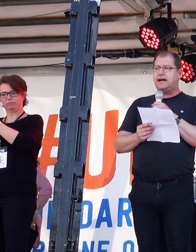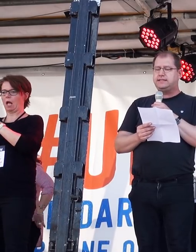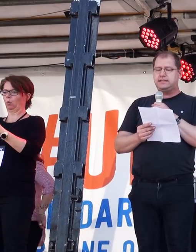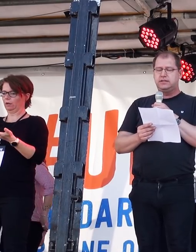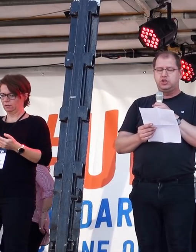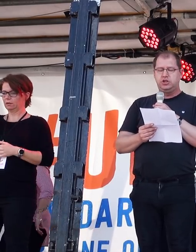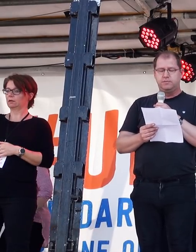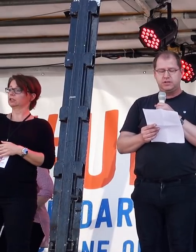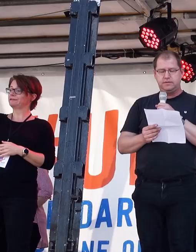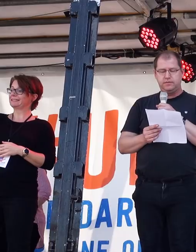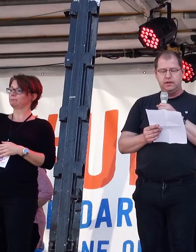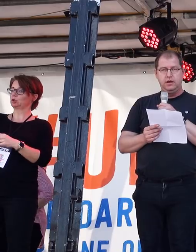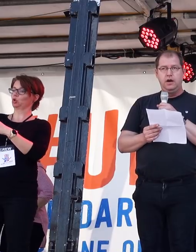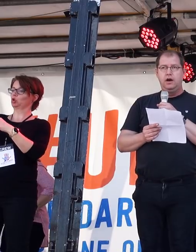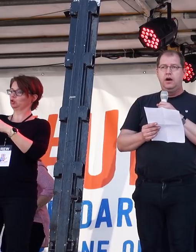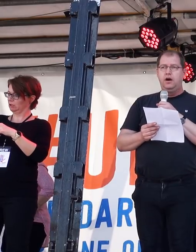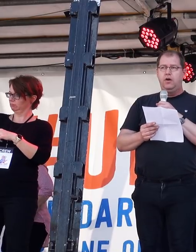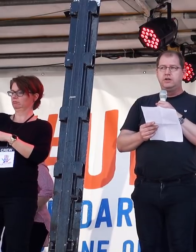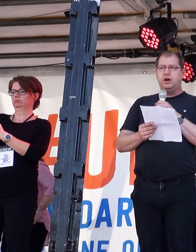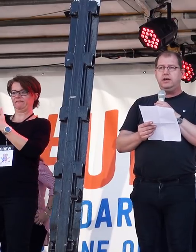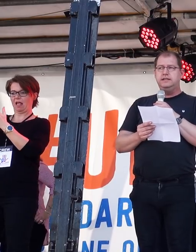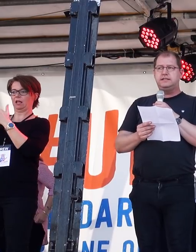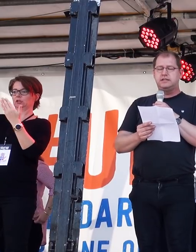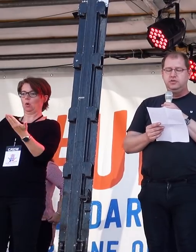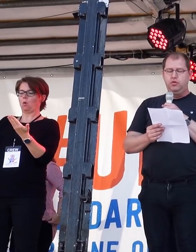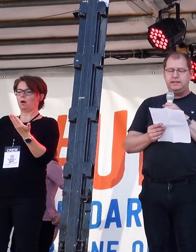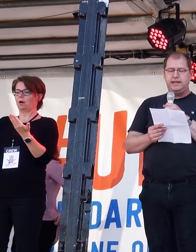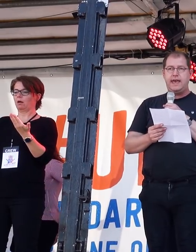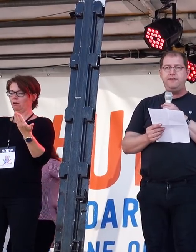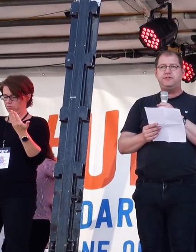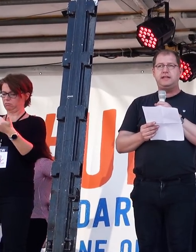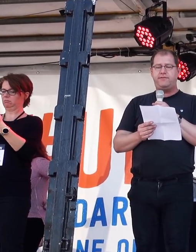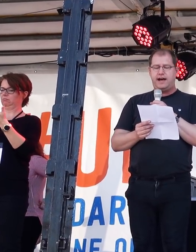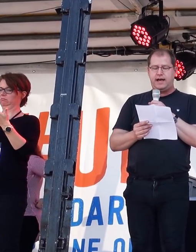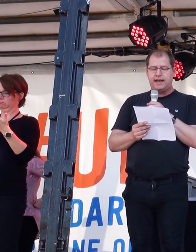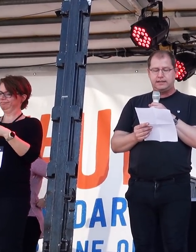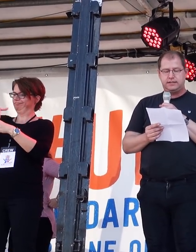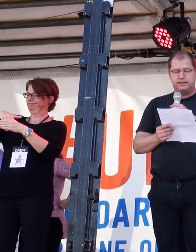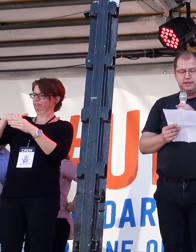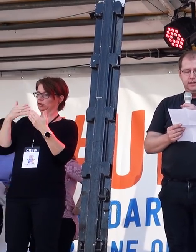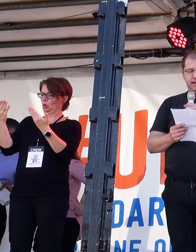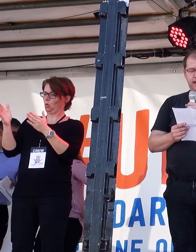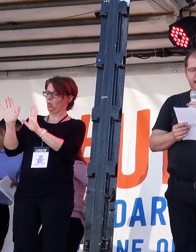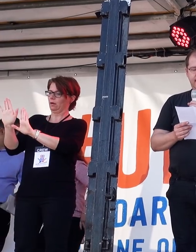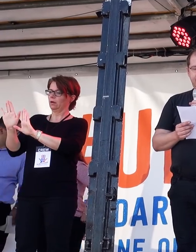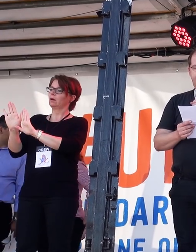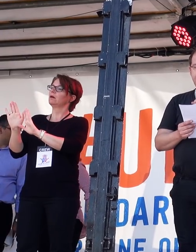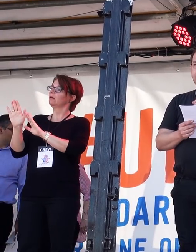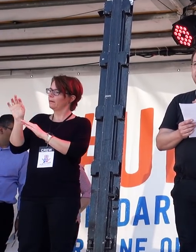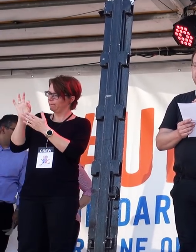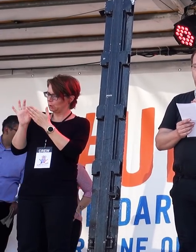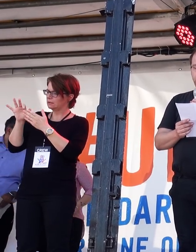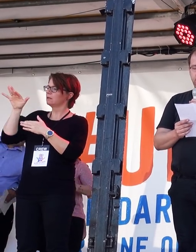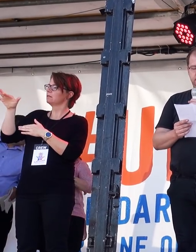All das stimmt. Und doch ist es nur die Hälfte der Wahrheit. Denn in